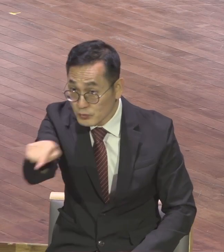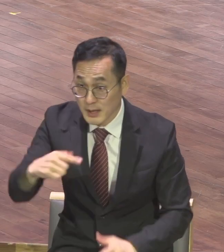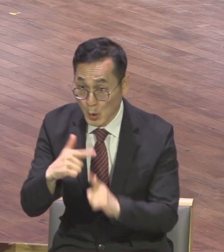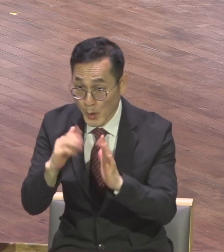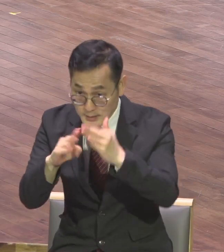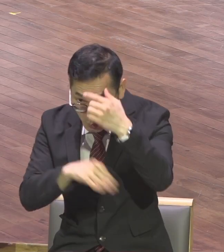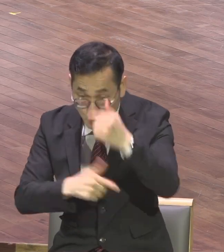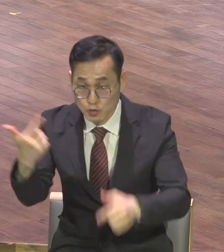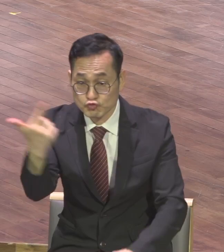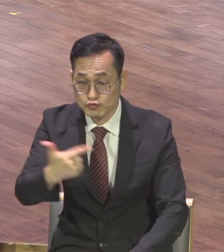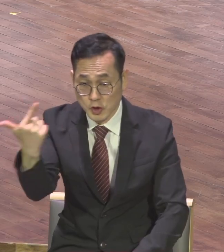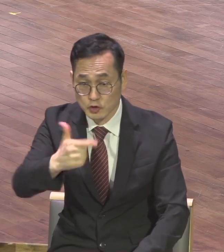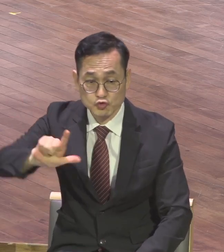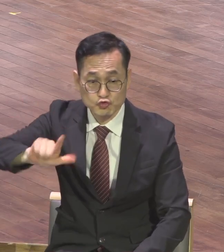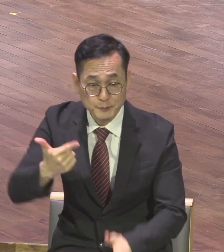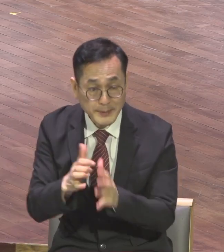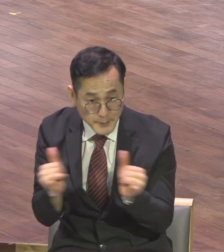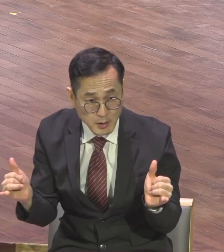본인 손으로.